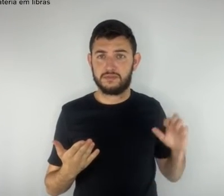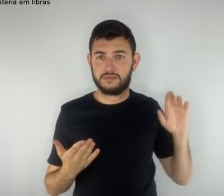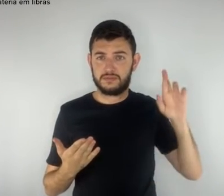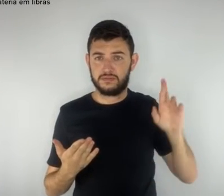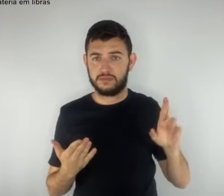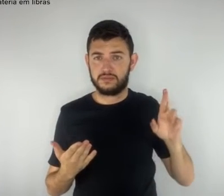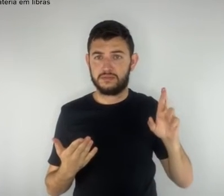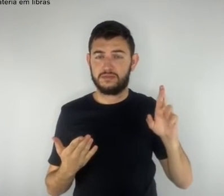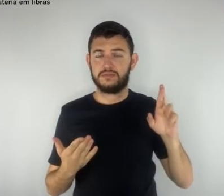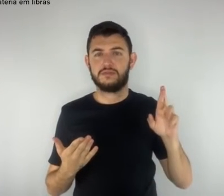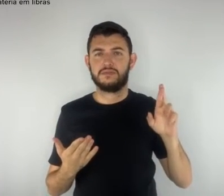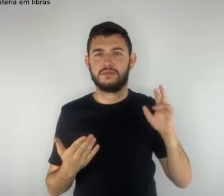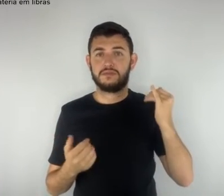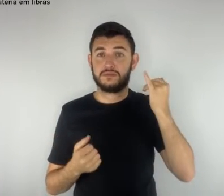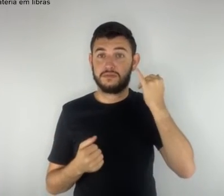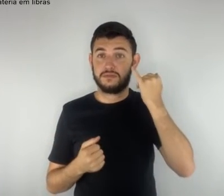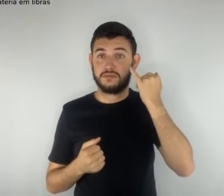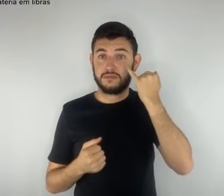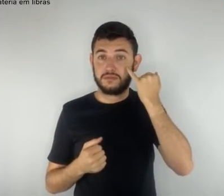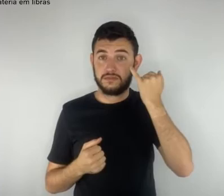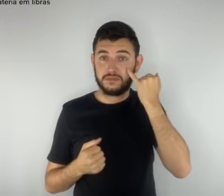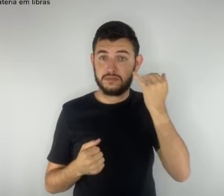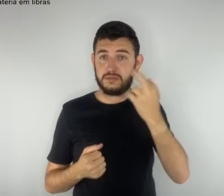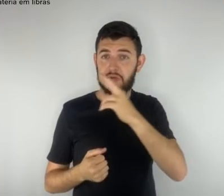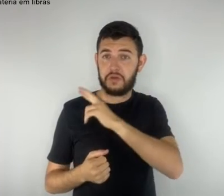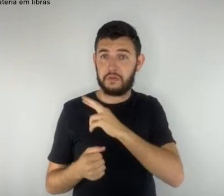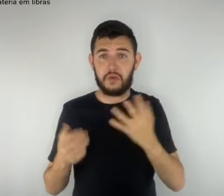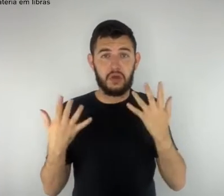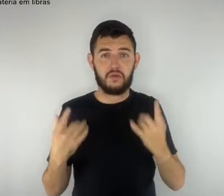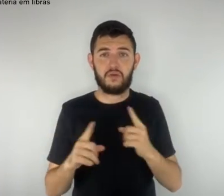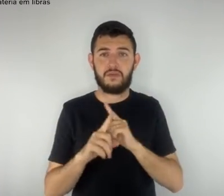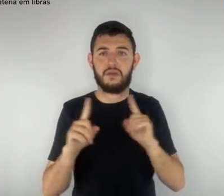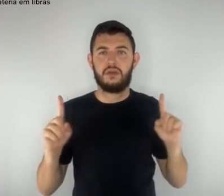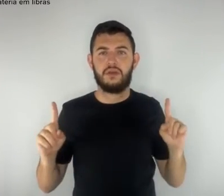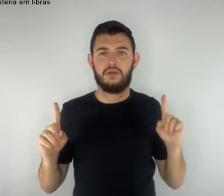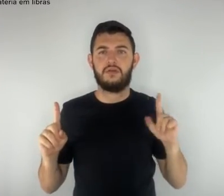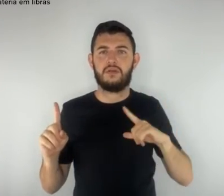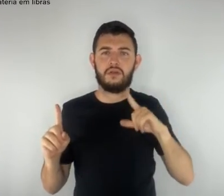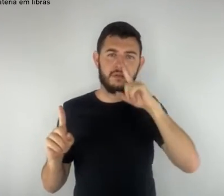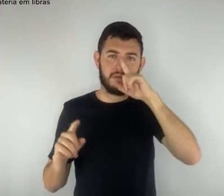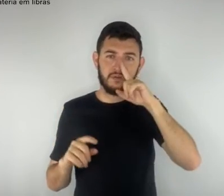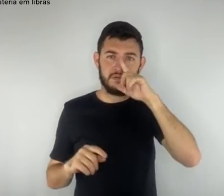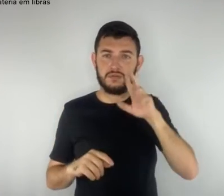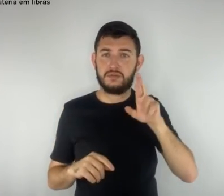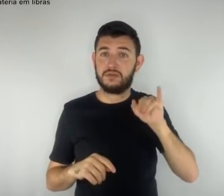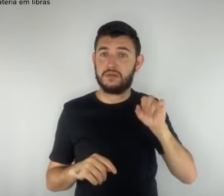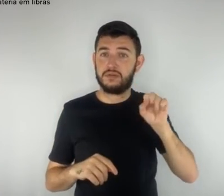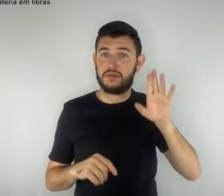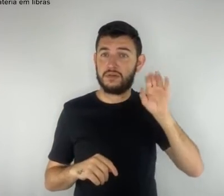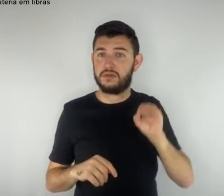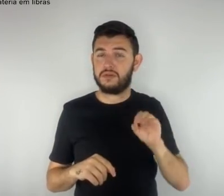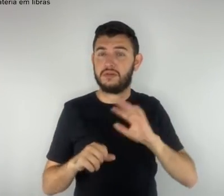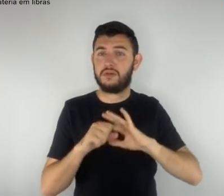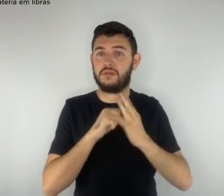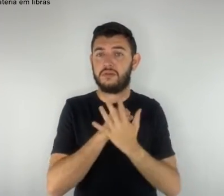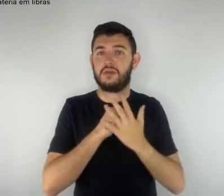assume sua responsabilidade diante do risco iminente de que a pandemia no Distrito Federal